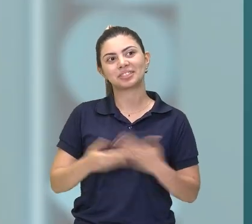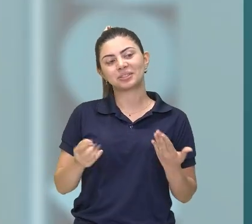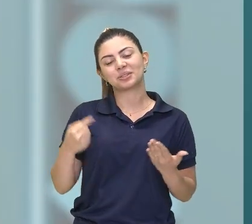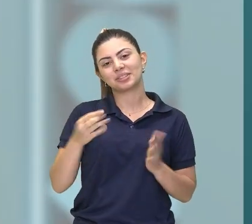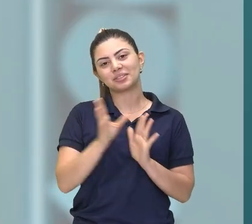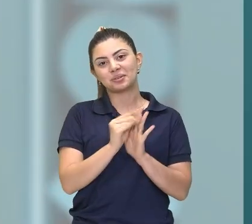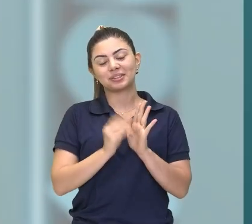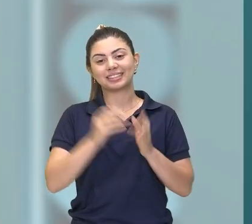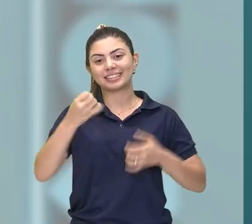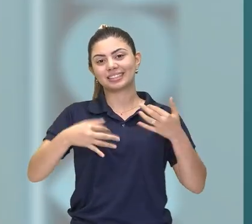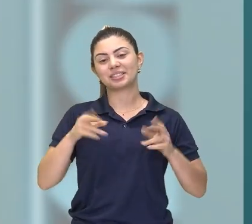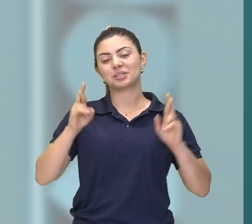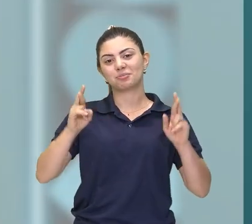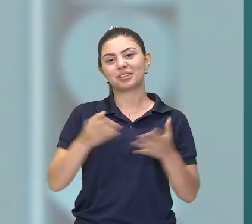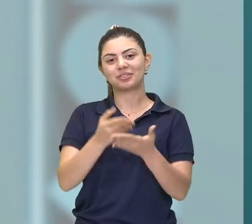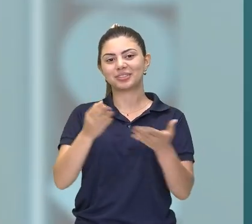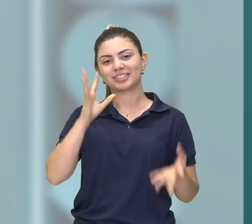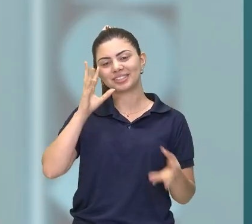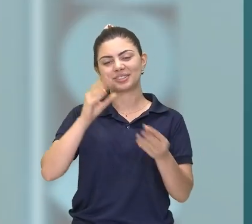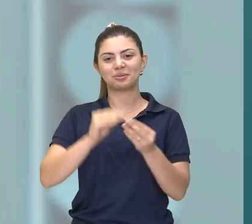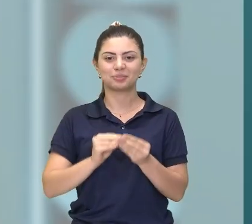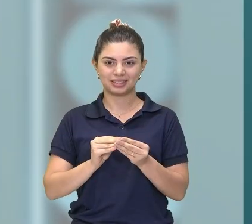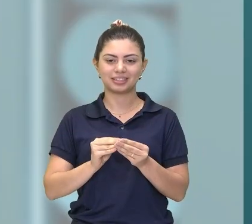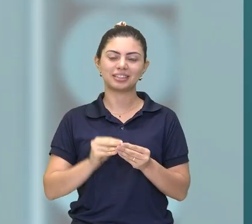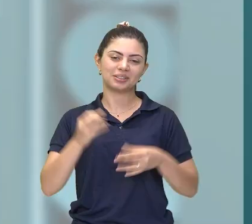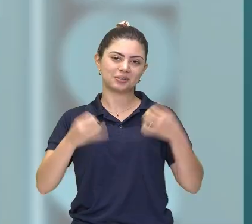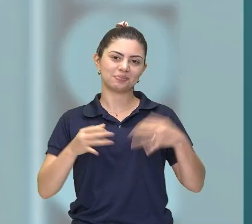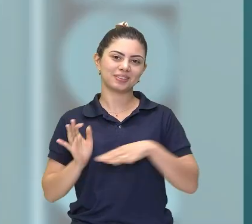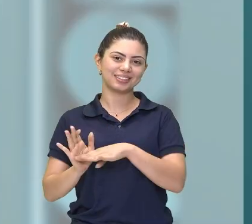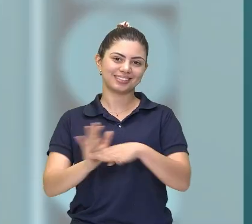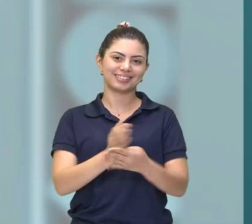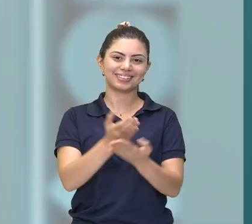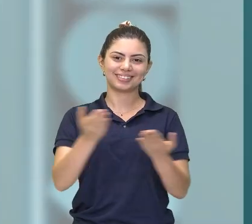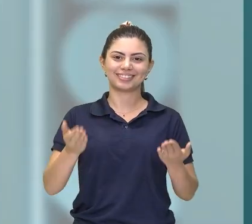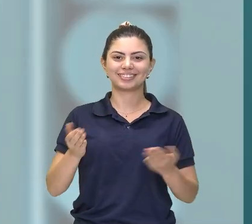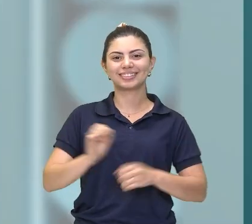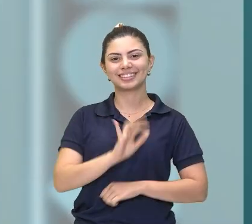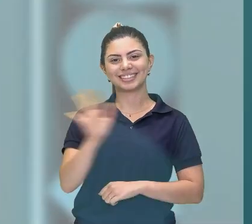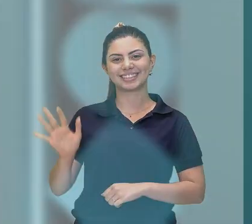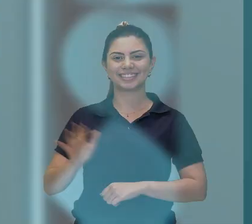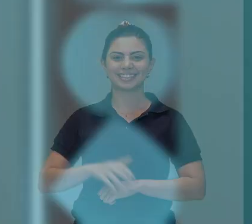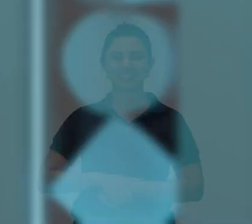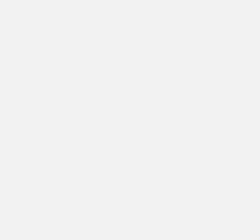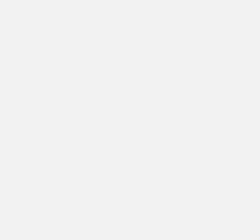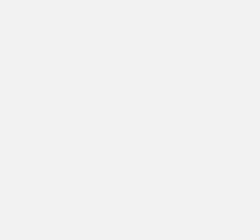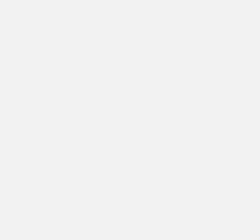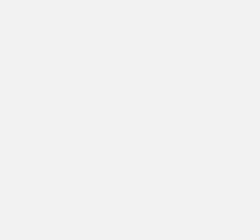informação, espero que você tenha entendido, que eu tenha ajudado você a entender, e eu fico por aqui.